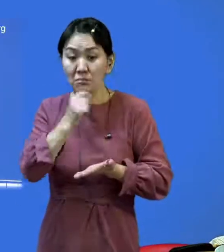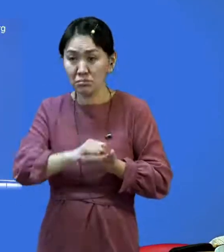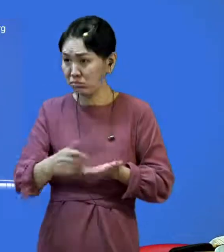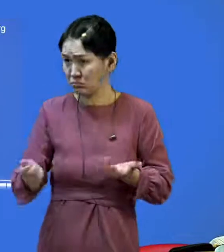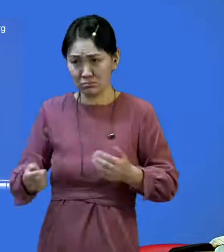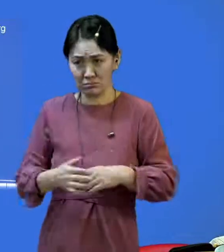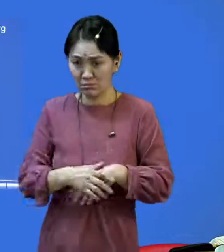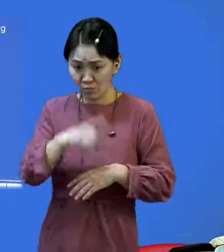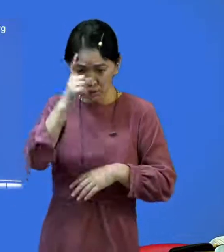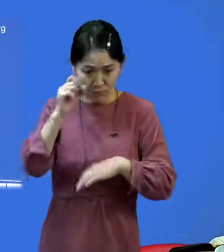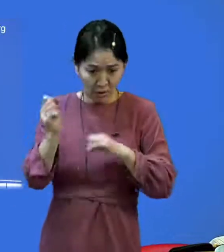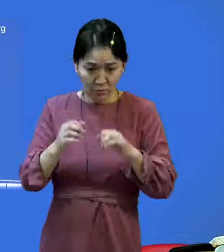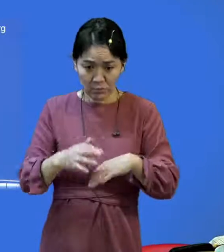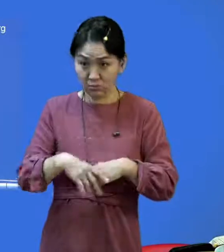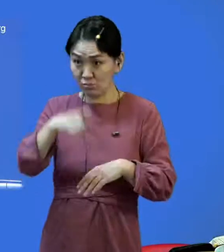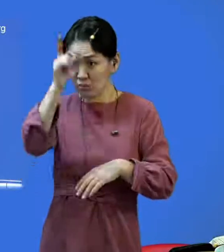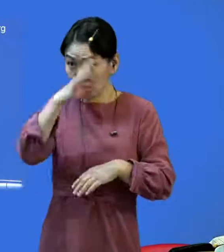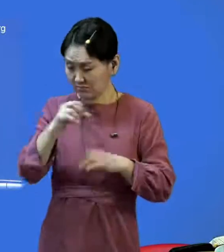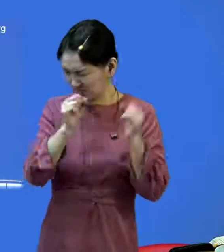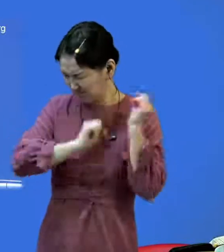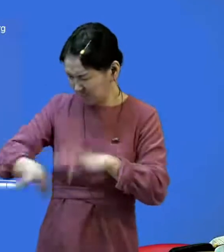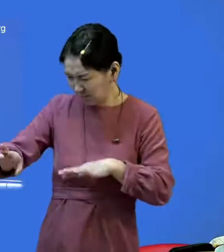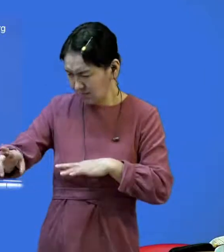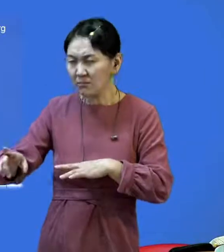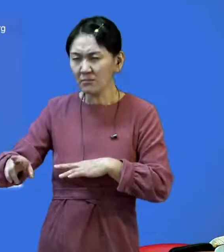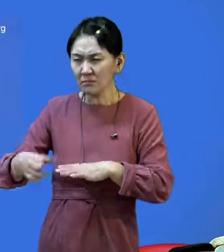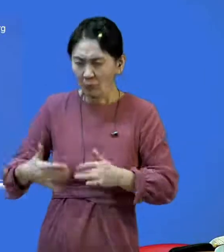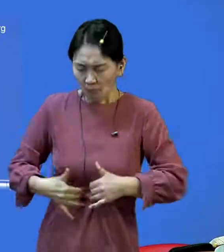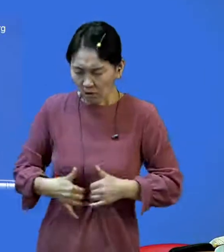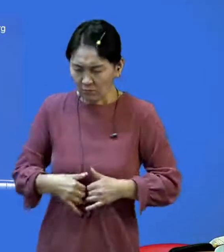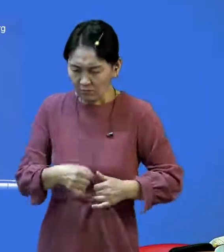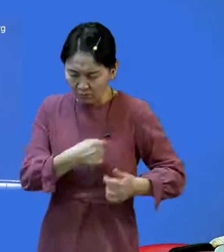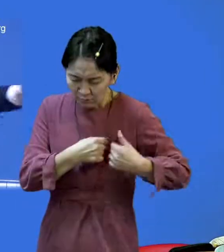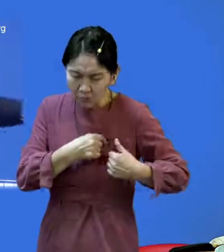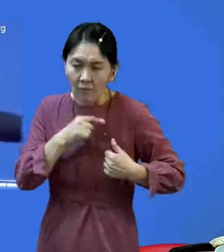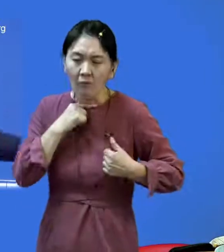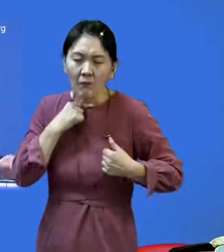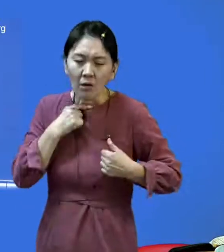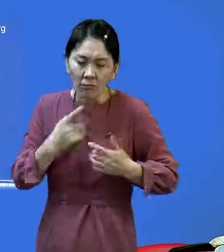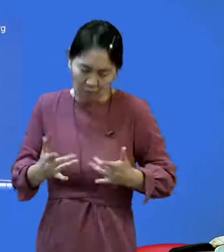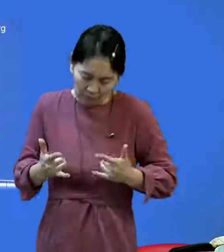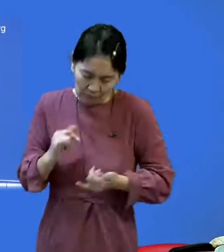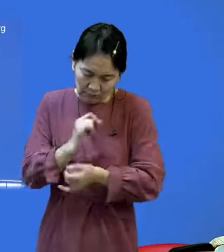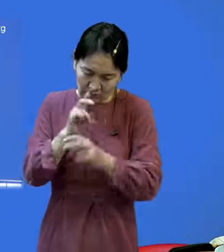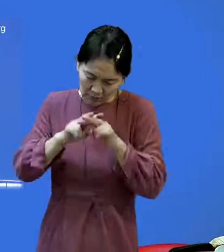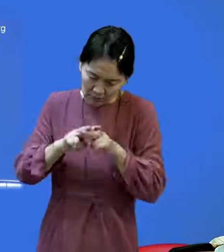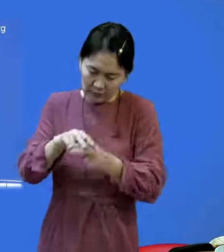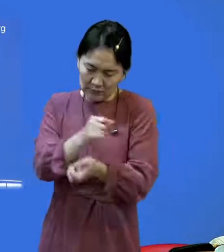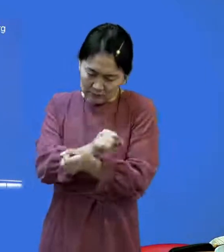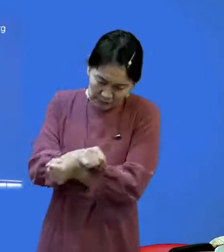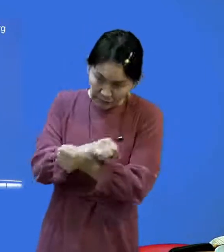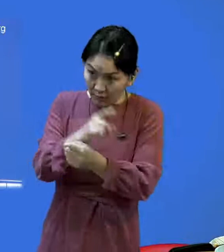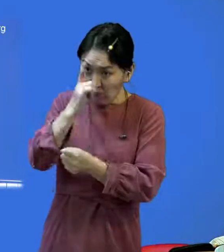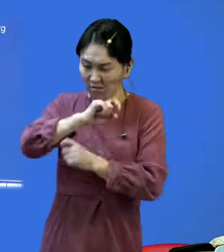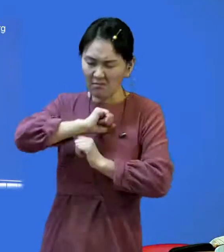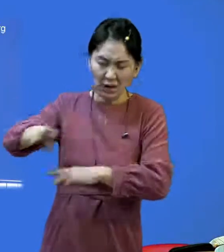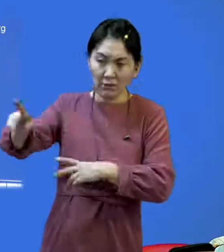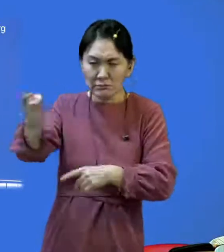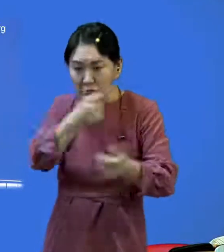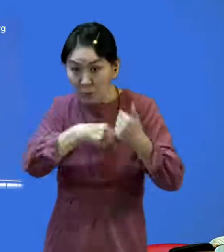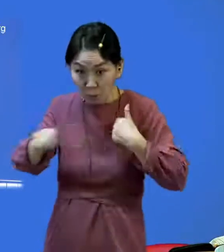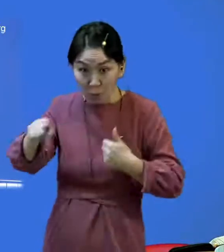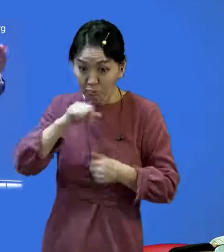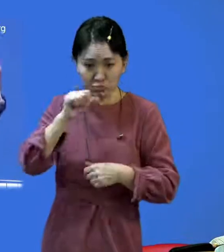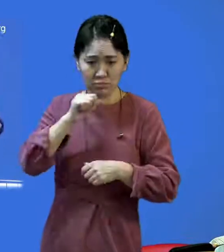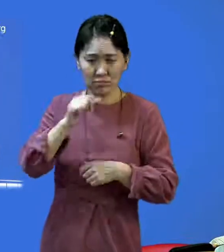Бурхан Элзбаулыг хайсандаа тэгж өлсөж идэж ууж чадахгүй гинжлүүлж хоригдож тэгээд хоолоо эрчилж өгс юм уугүй шүү